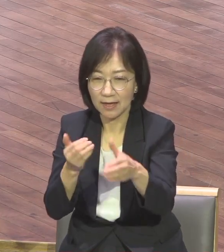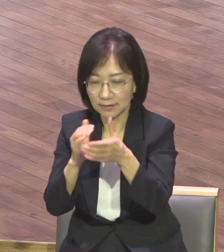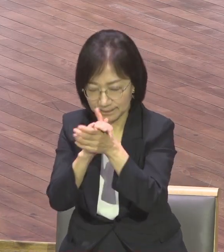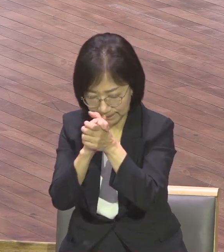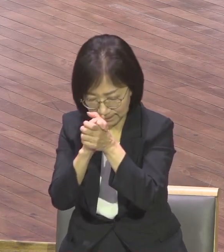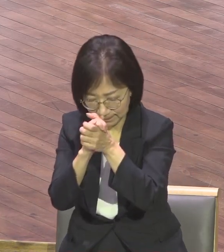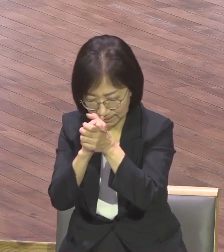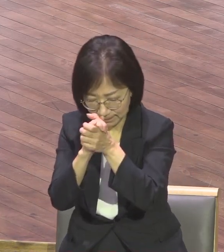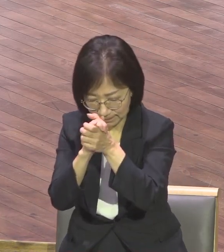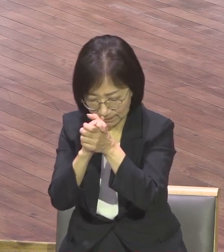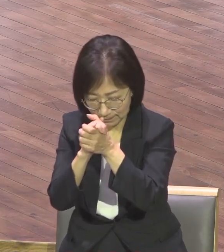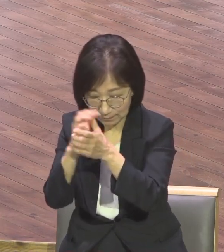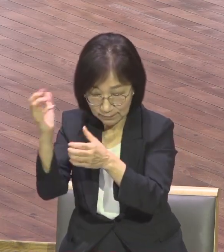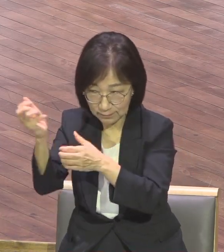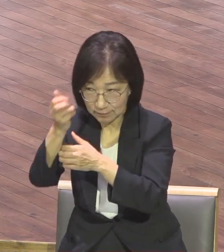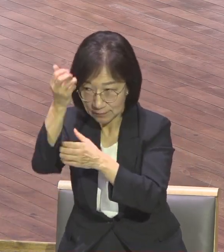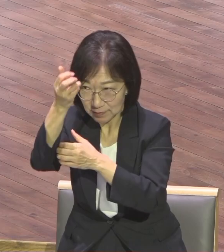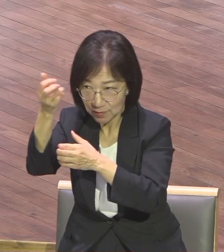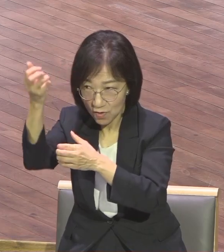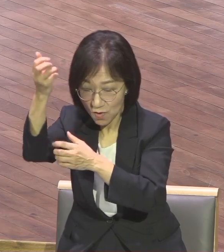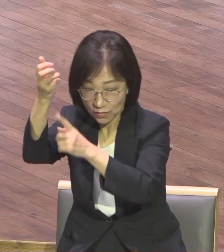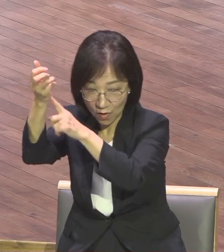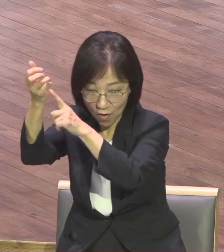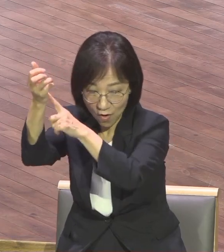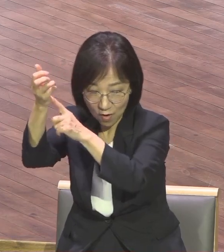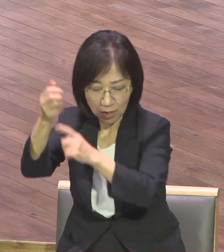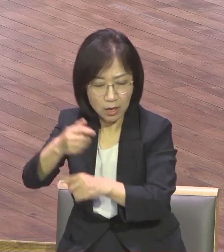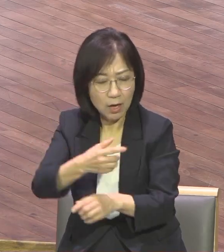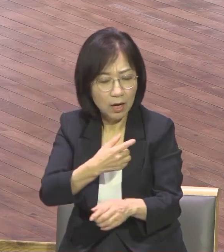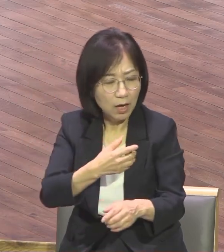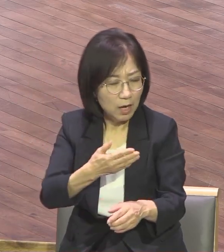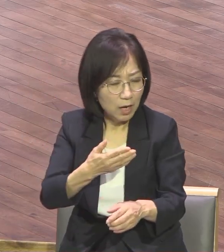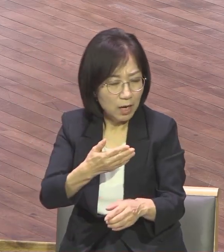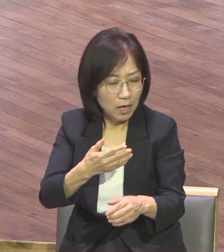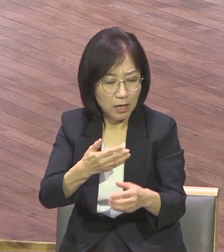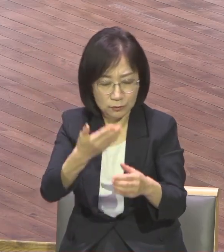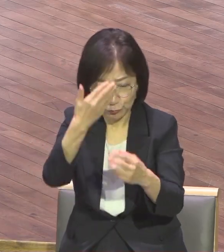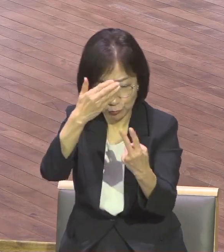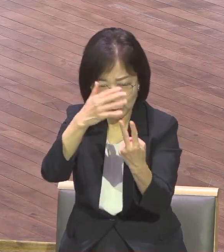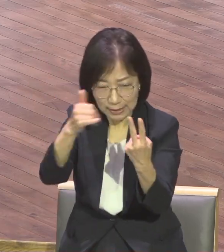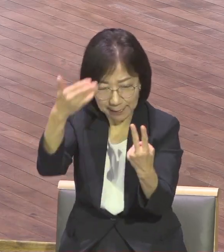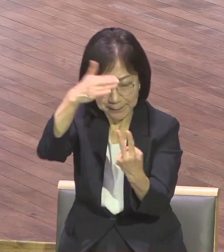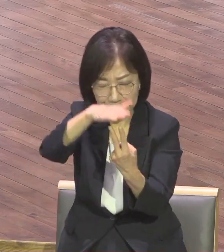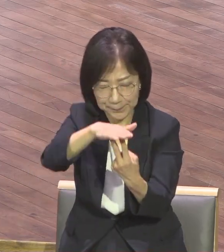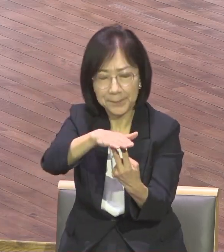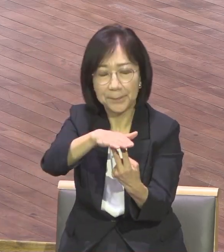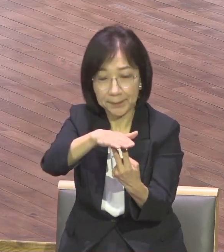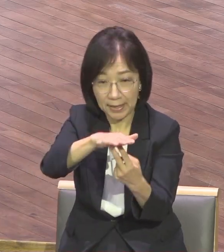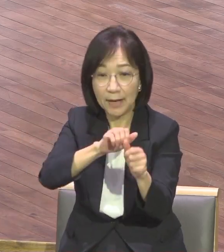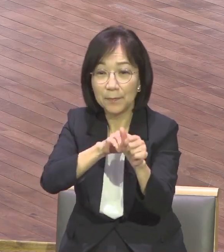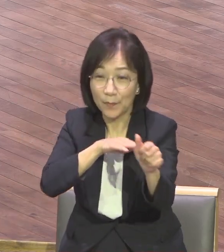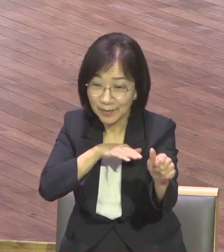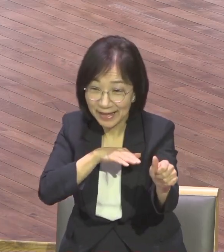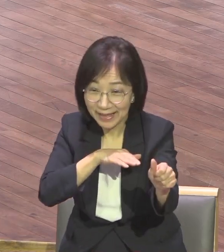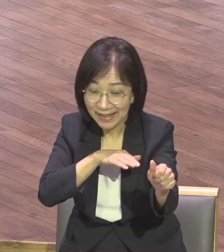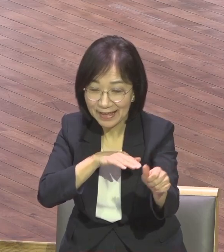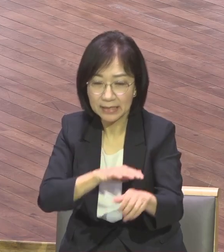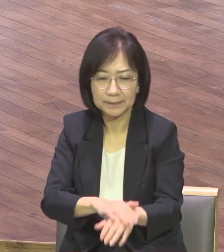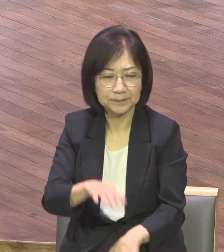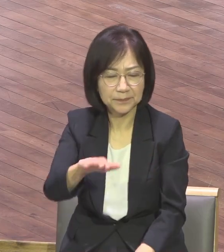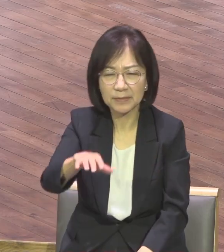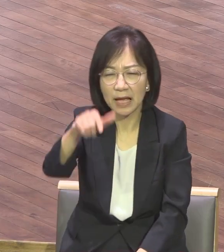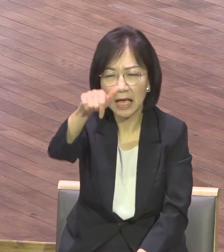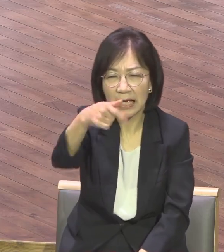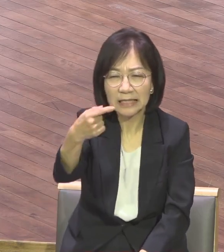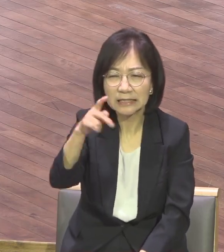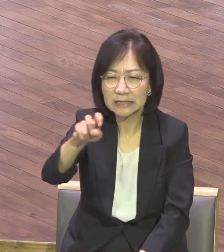성령이 이르시되 이에 금식하며 기도하고 두 사람에게 안수하여 보내느라. 많은 분들이요, 여기 금식이라는 단어를 보고 금식에